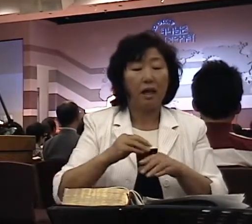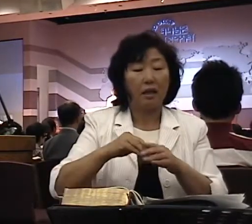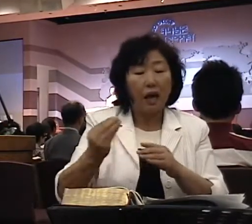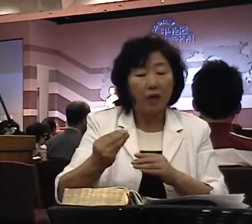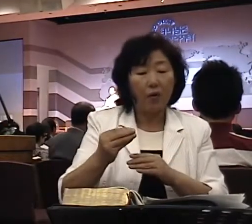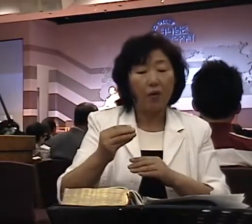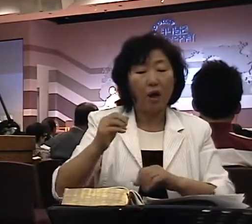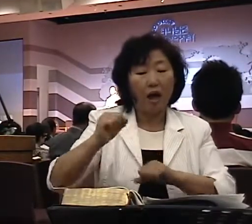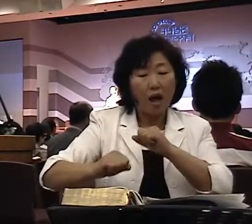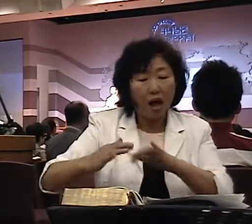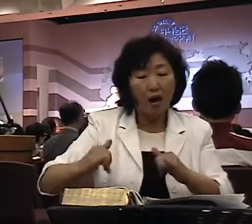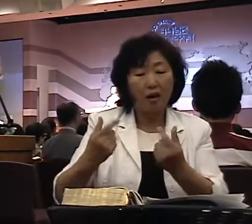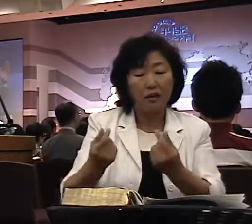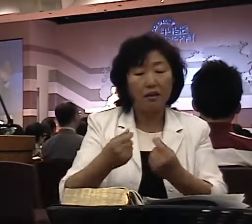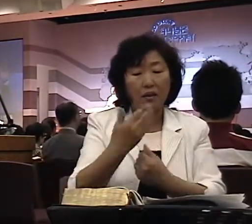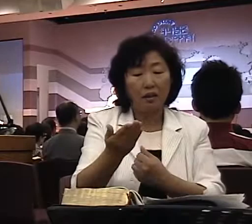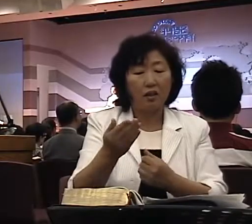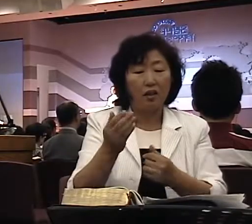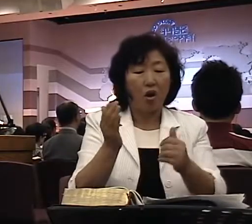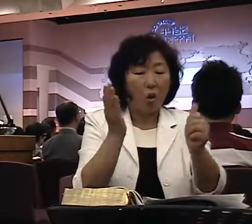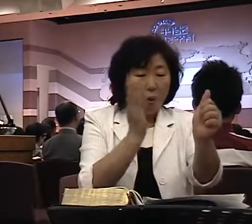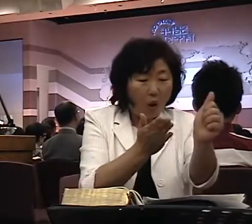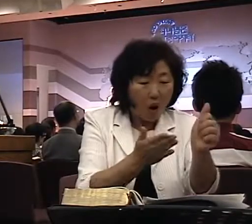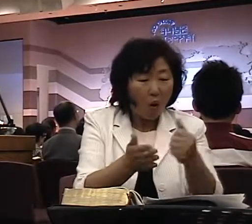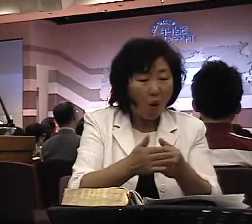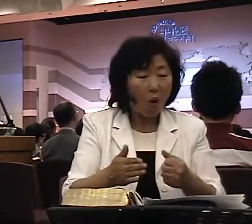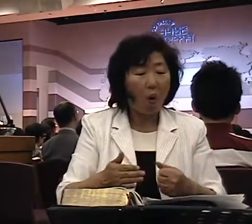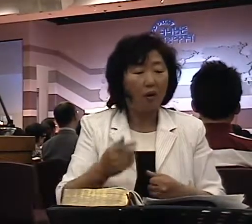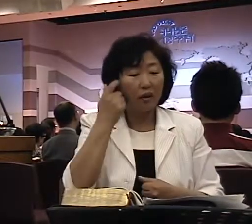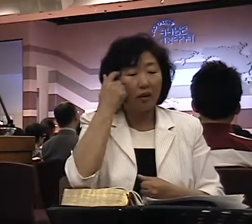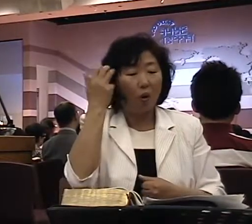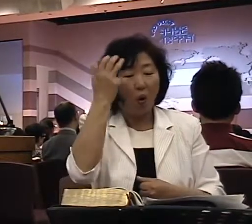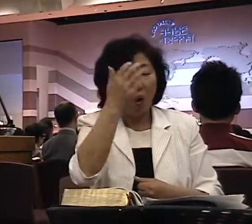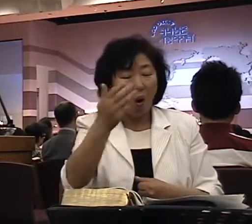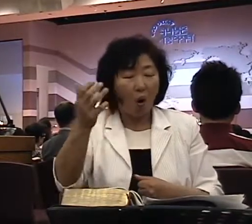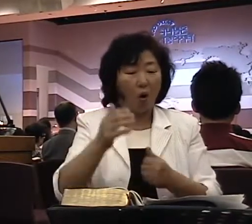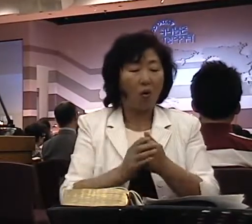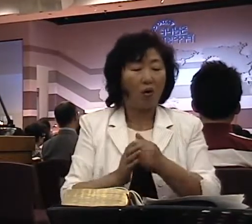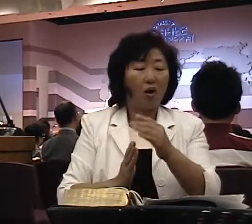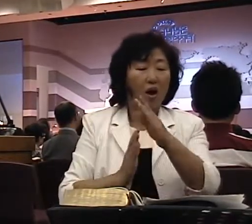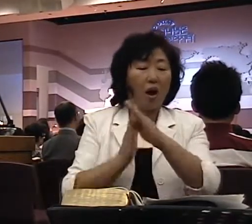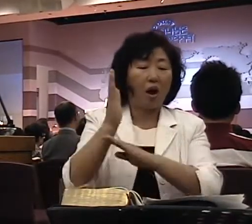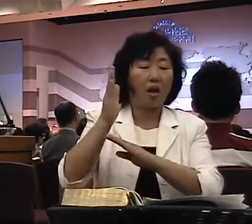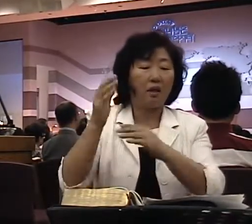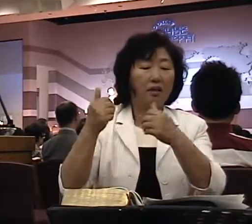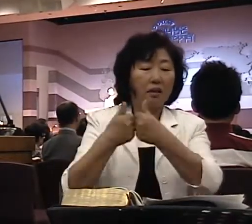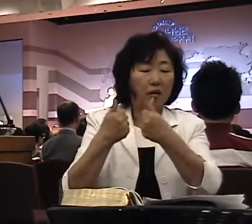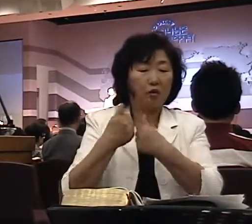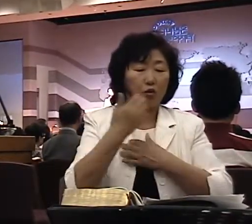권하노니 너희 영혼을 거스려 싸우는 육체의 정욕을 제어하라.